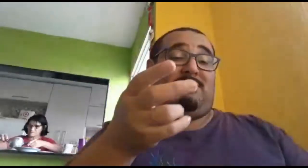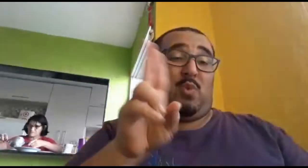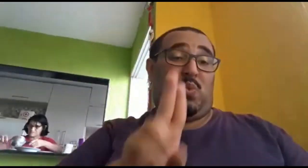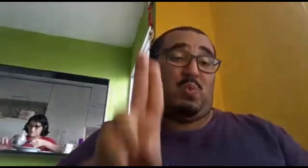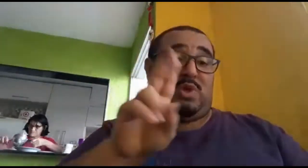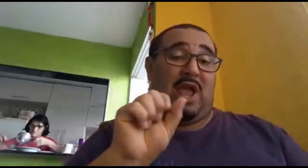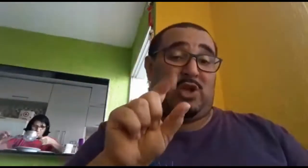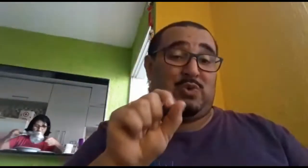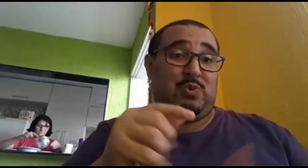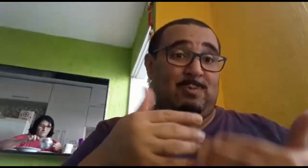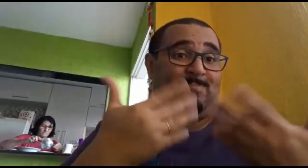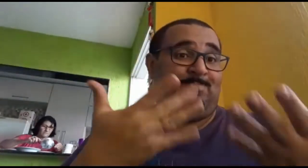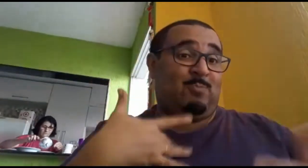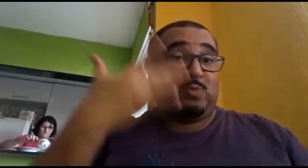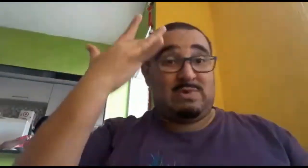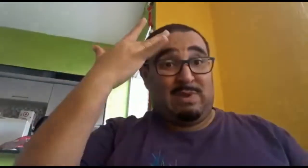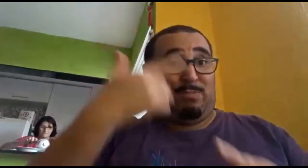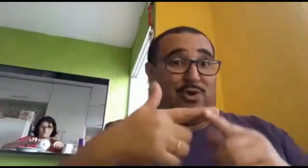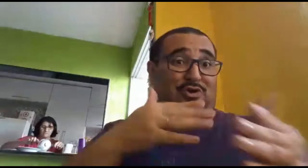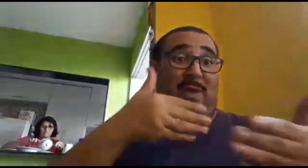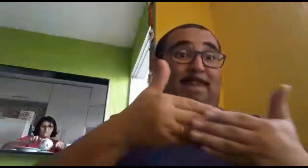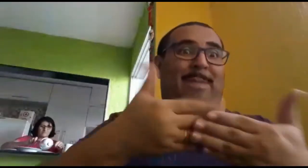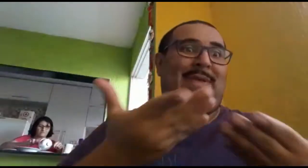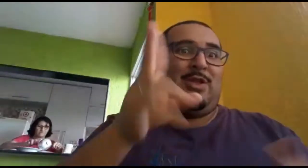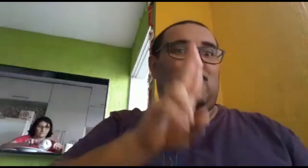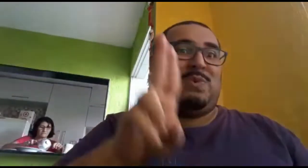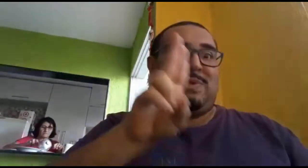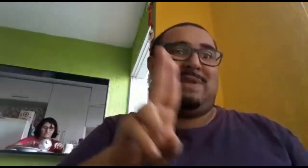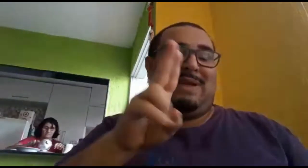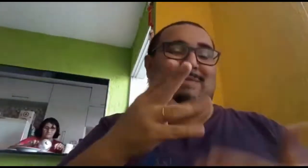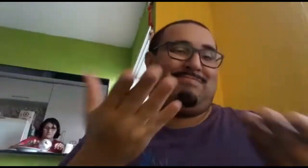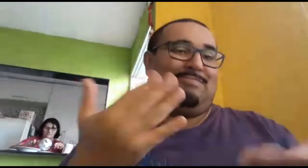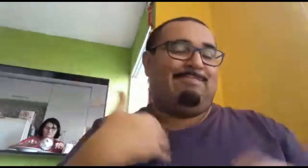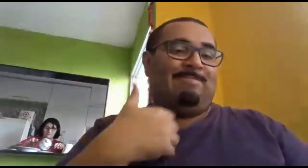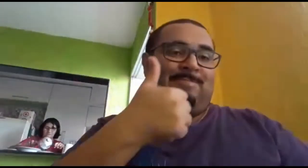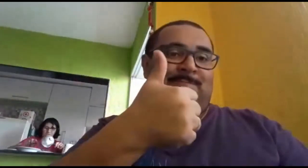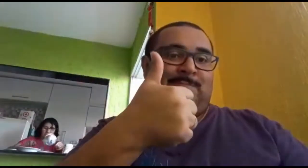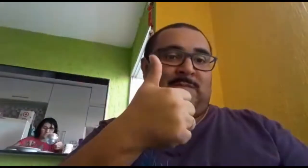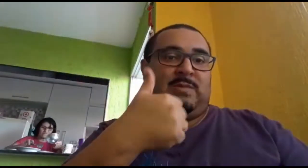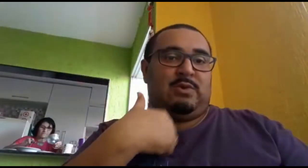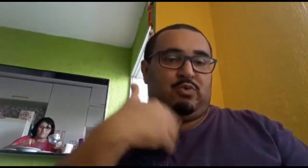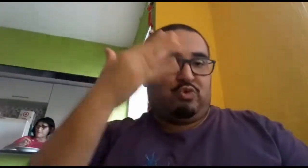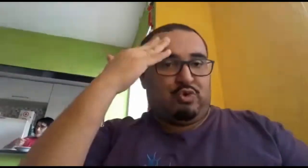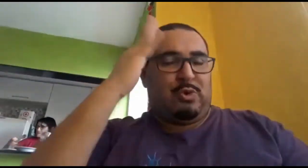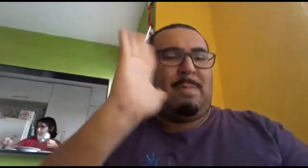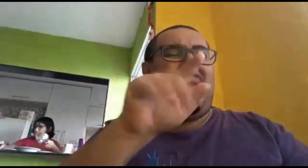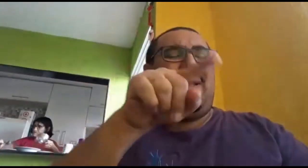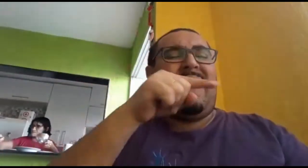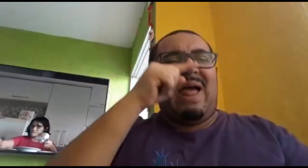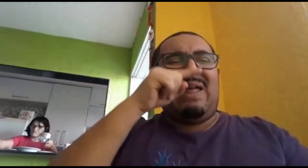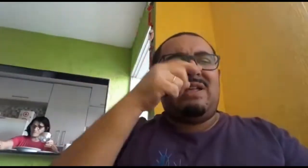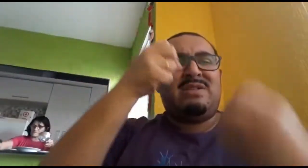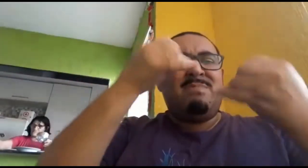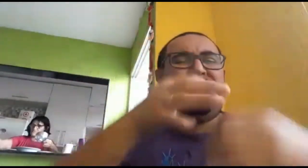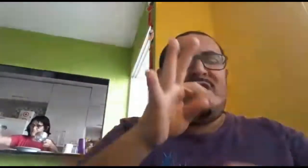Ela é casada com o Edson Sambaio. Edson Mandão Sabino, que ele adora tecnologia, e a filha Marocas Juliana, que também vai.